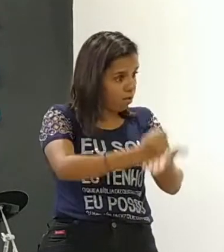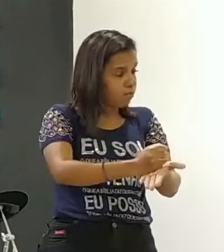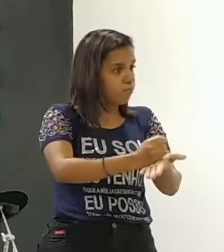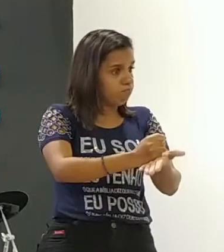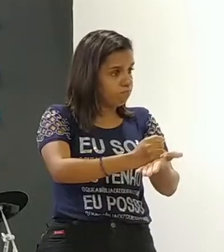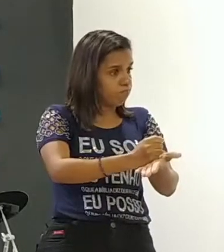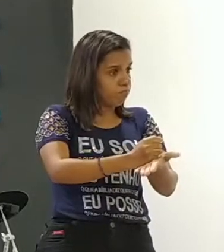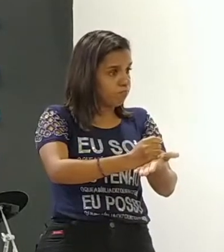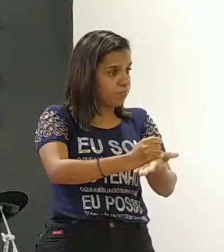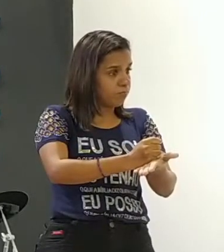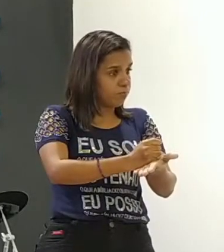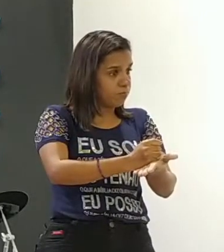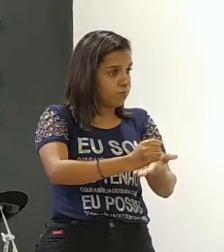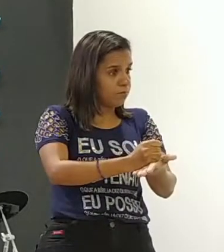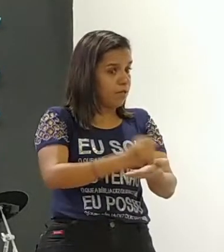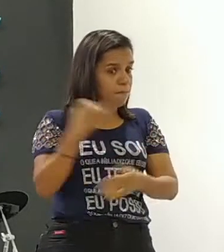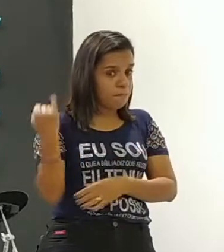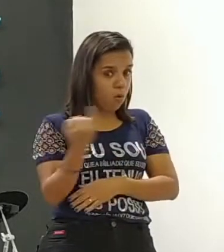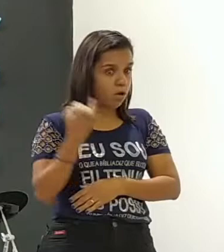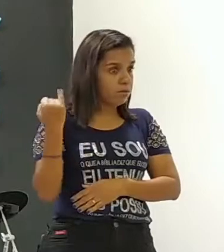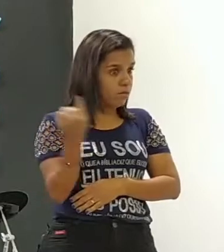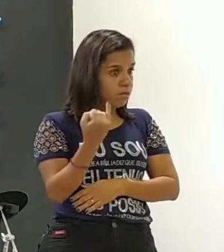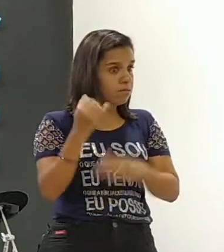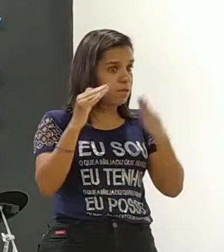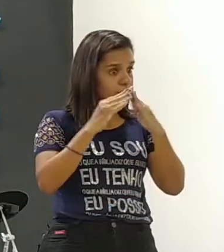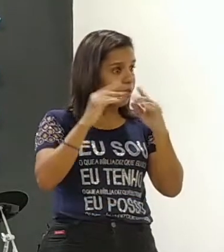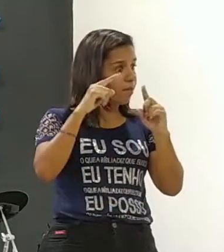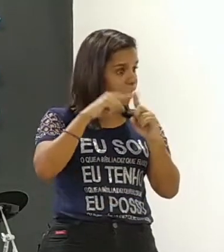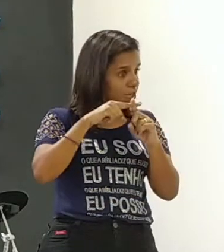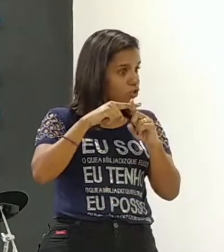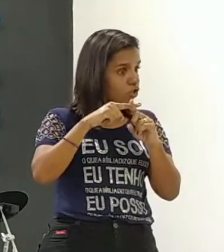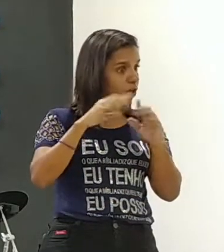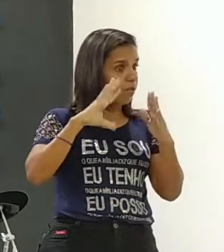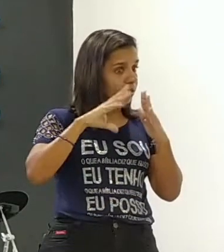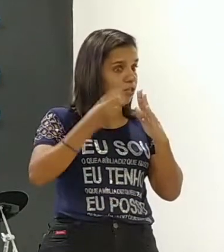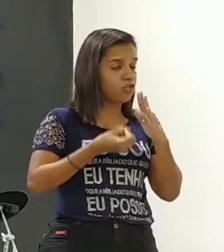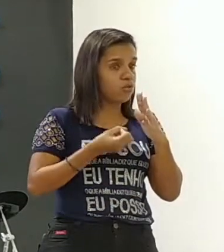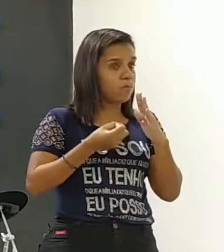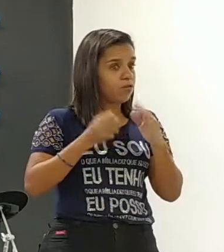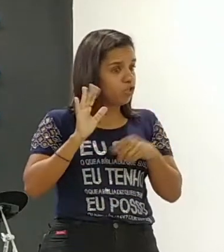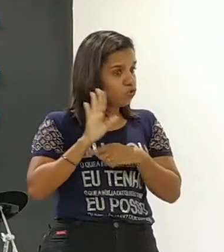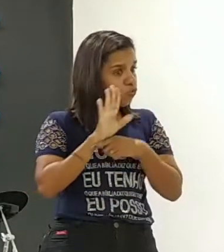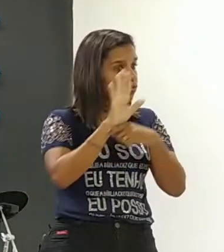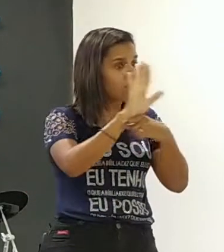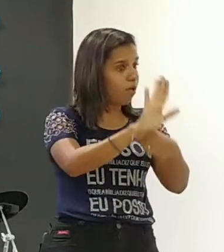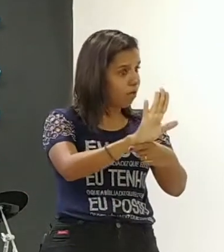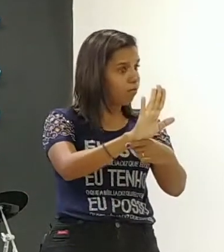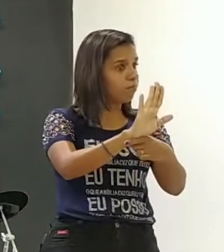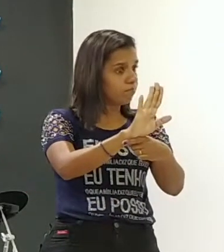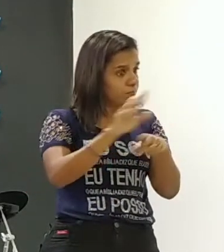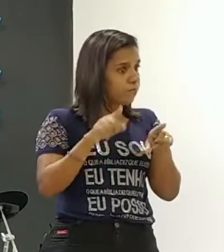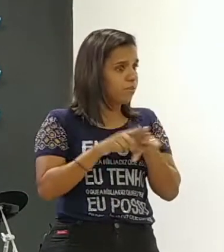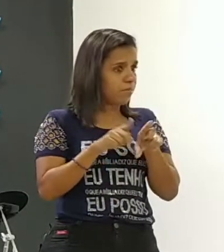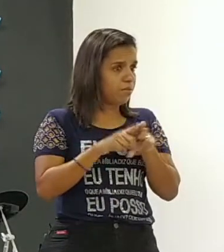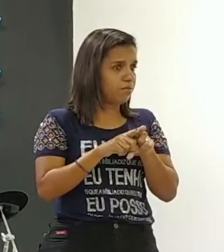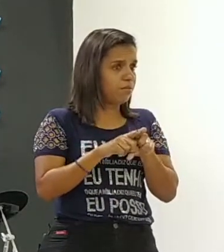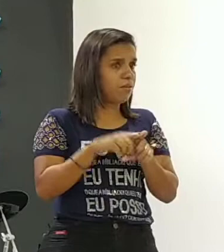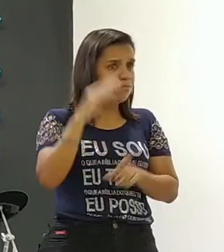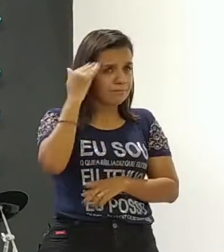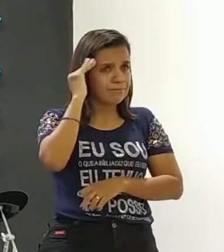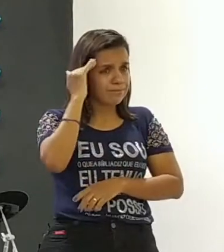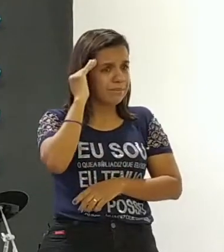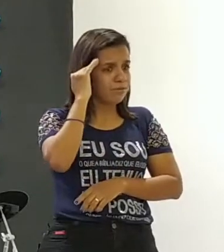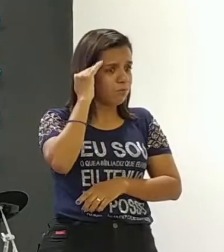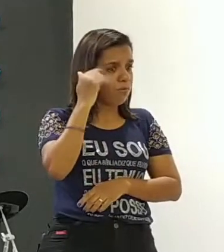é a função da igreja, ajudar você a carregar a sua cruz. Irmão Elton, mas eu entendo que a minha cruz é minha,